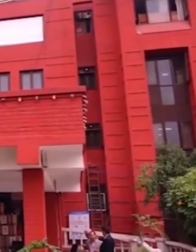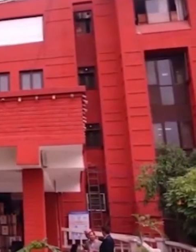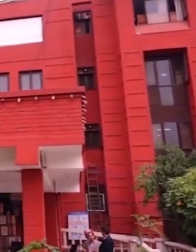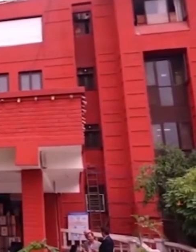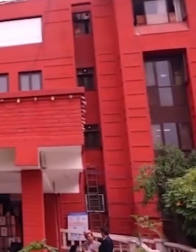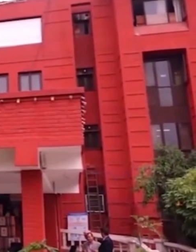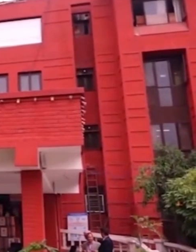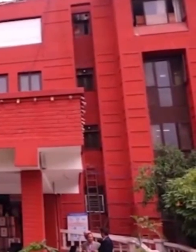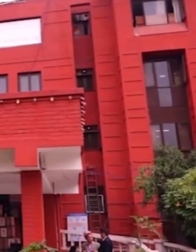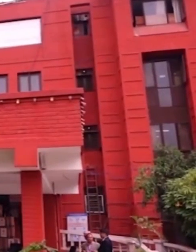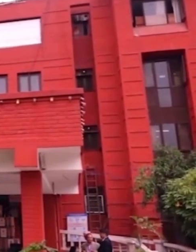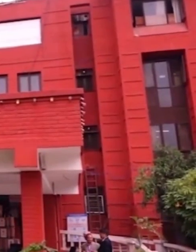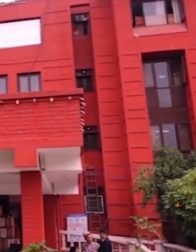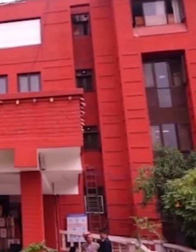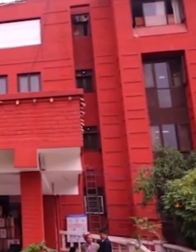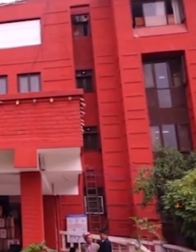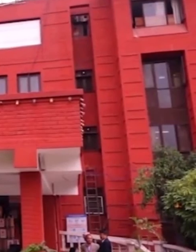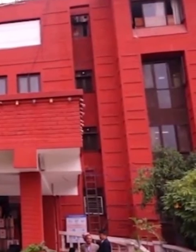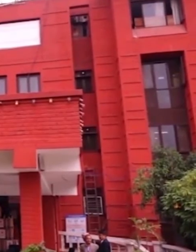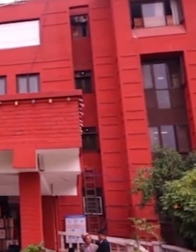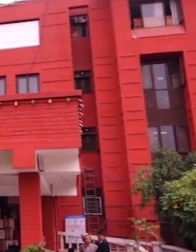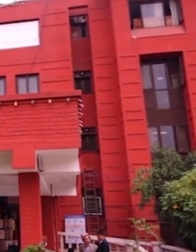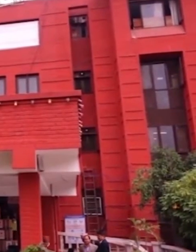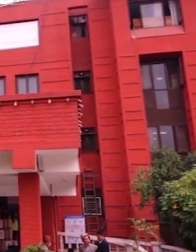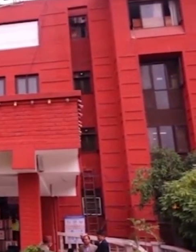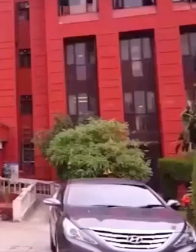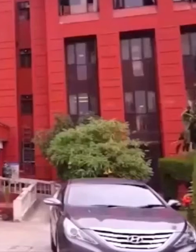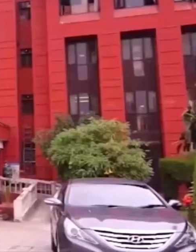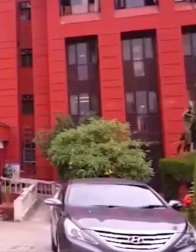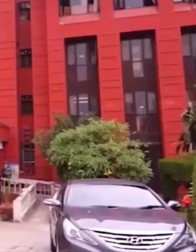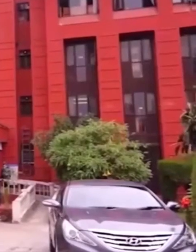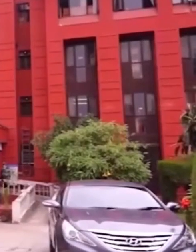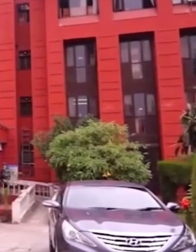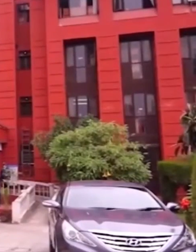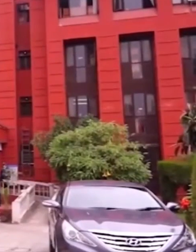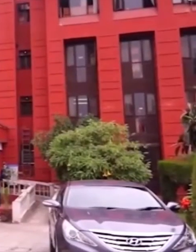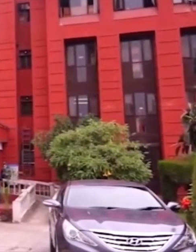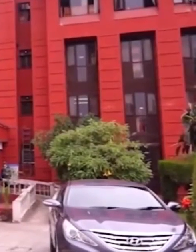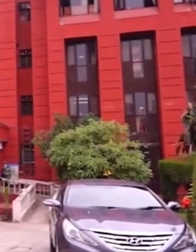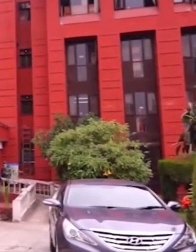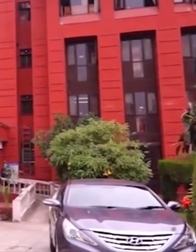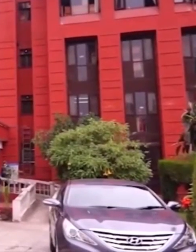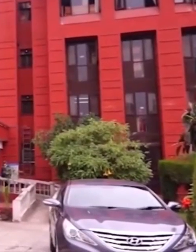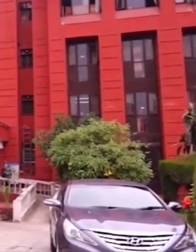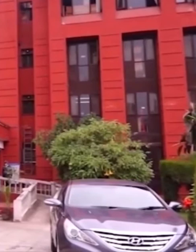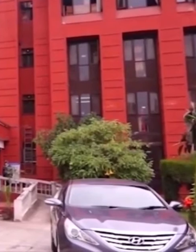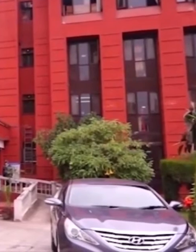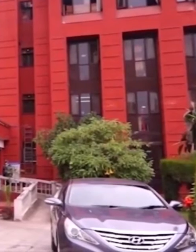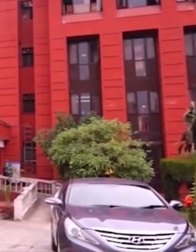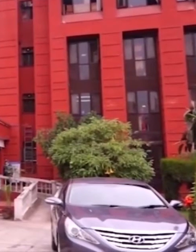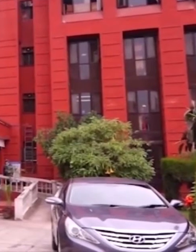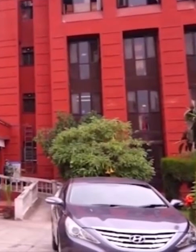पुनः कोरोना संक्रमण देखल गेलाक बाद अस्पताल में भर्ना कराओल गेल सल। नेपाल में पहिल बेर गत माघ 10